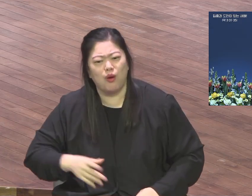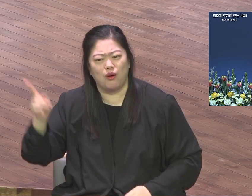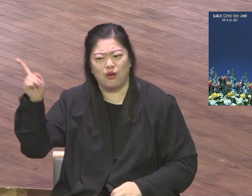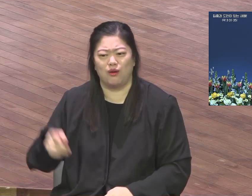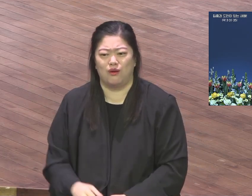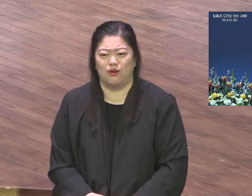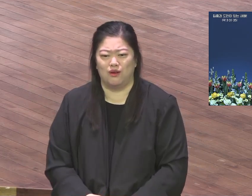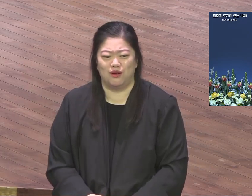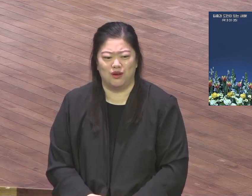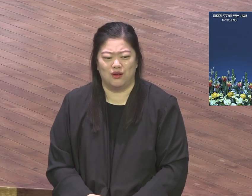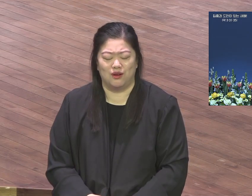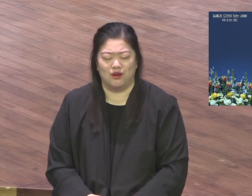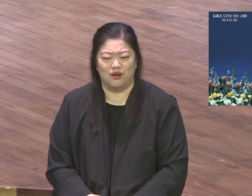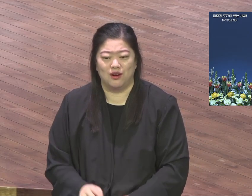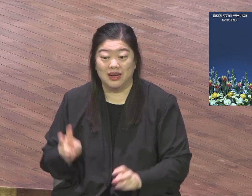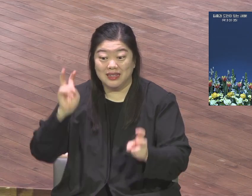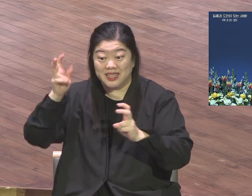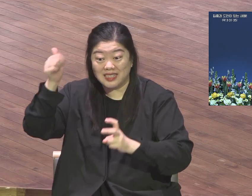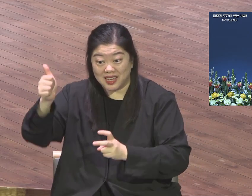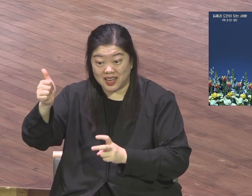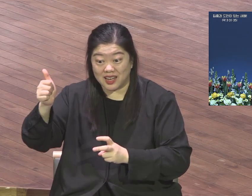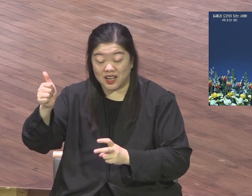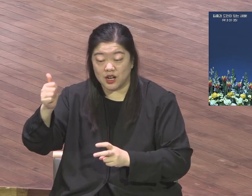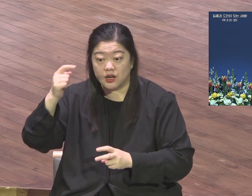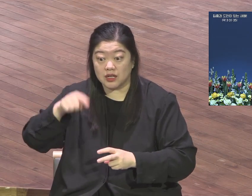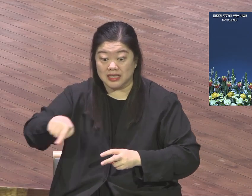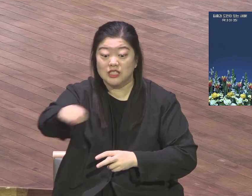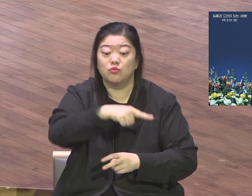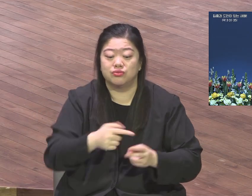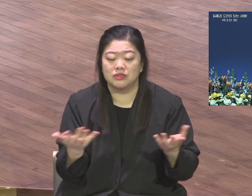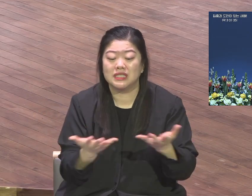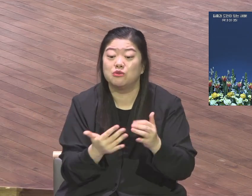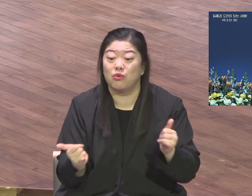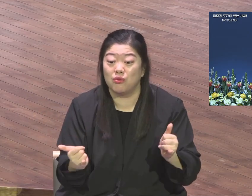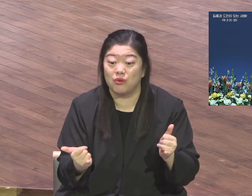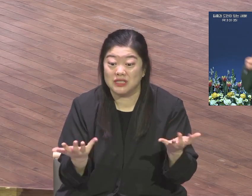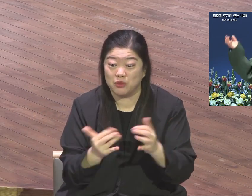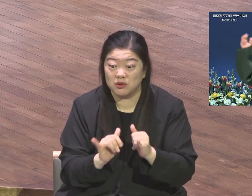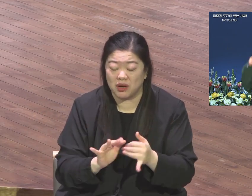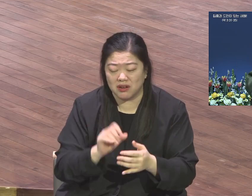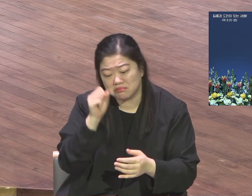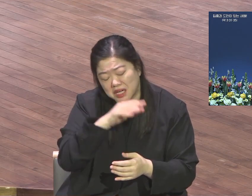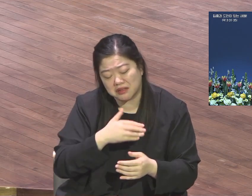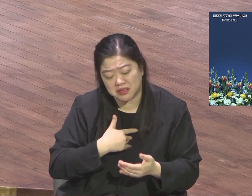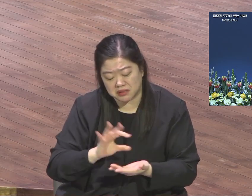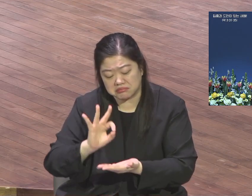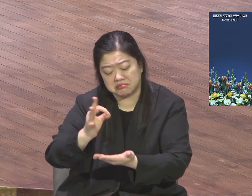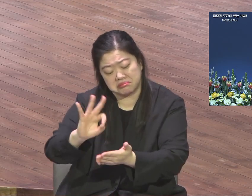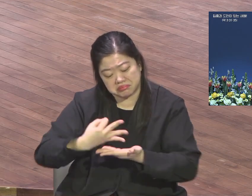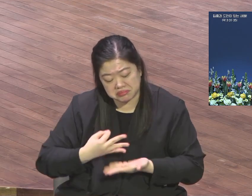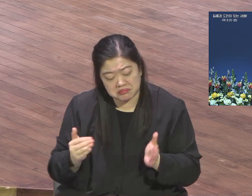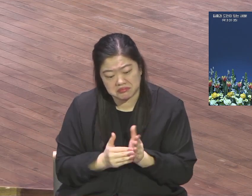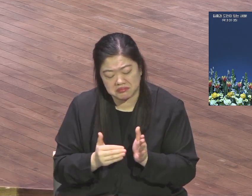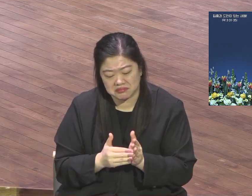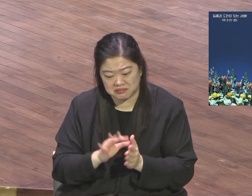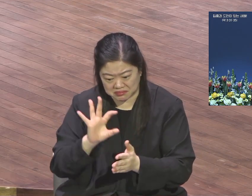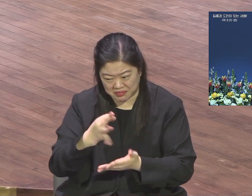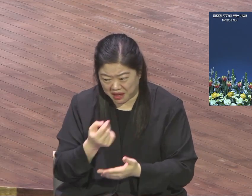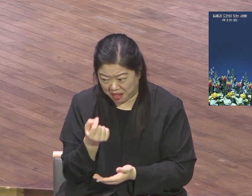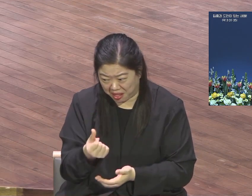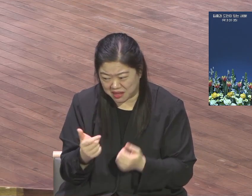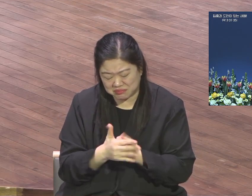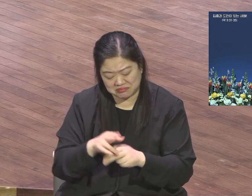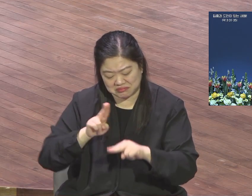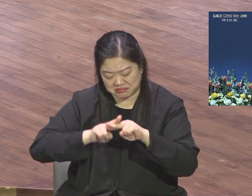사장이 보는 사장은 생명근업이거든. 근데 직장 다니는 사람 다닌다 말문고 딴 데 가면 돼요. 그렇게 되는데 그